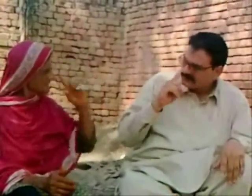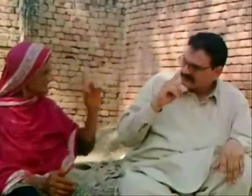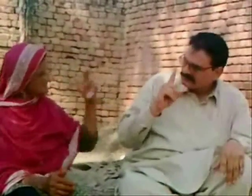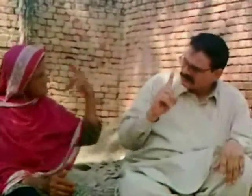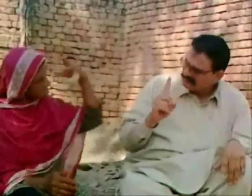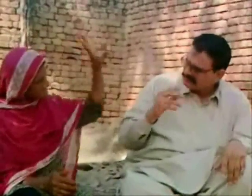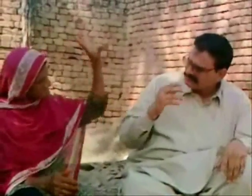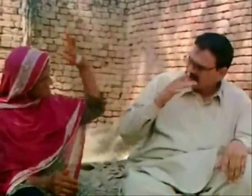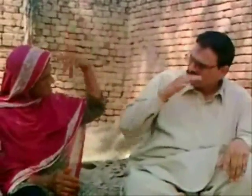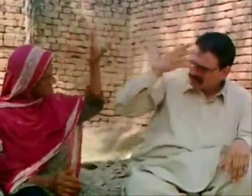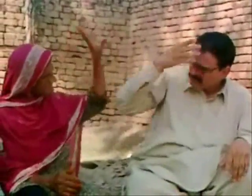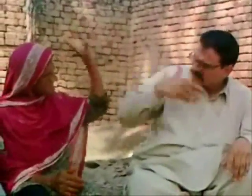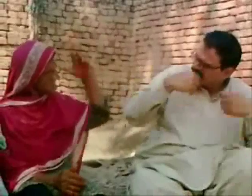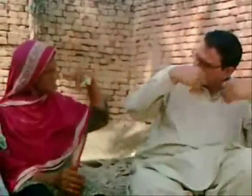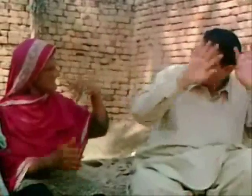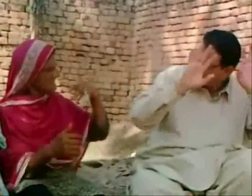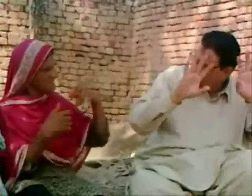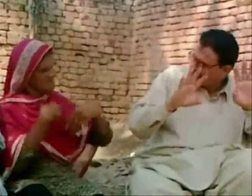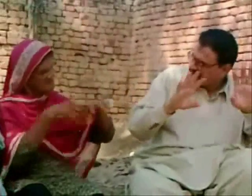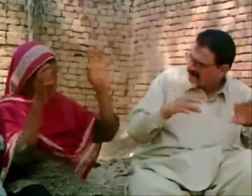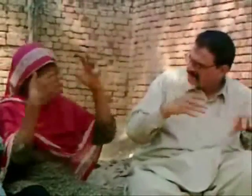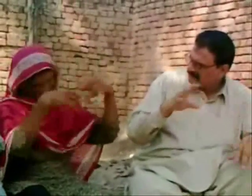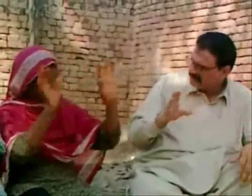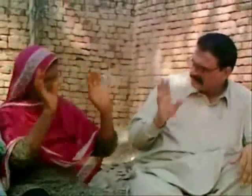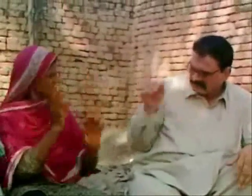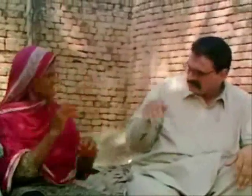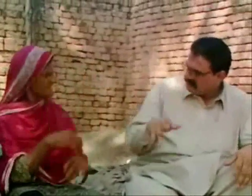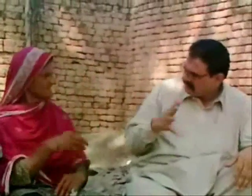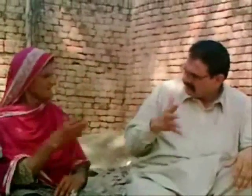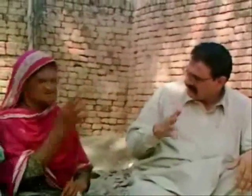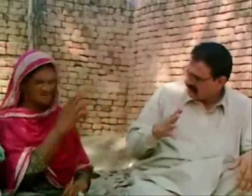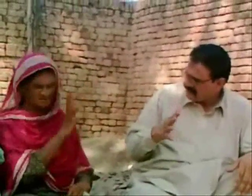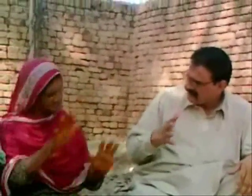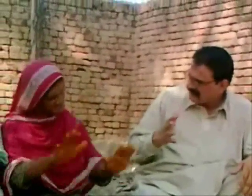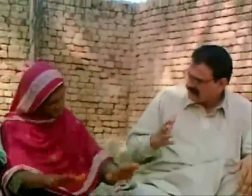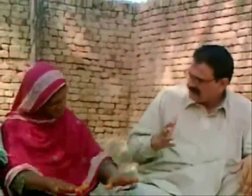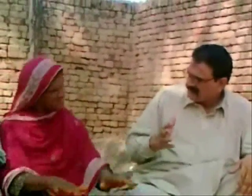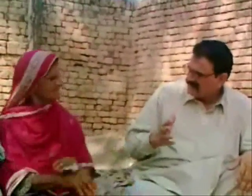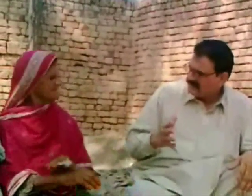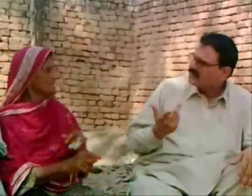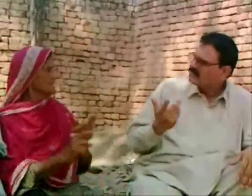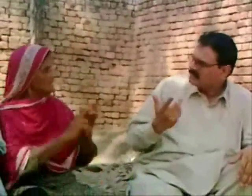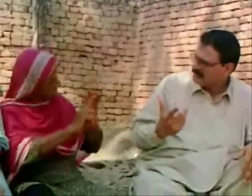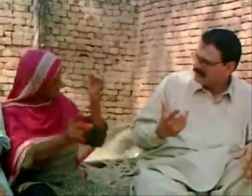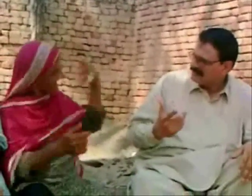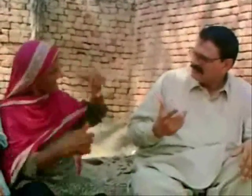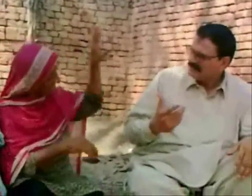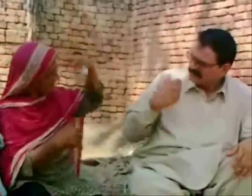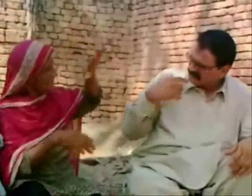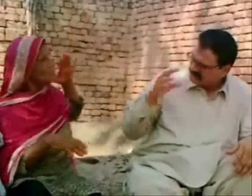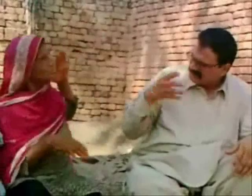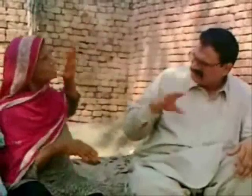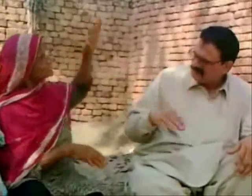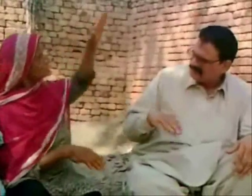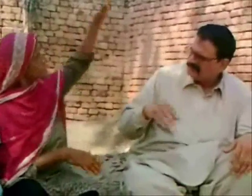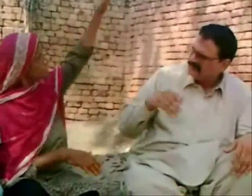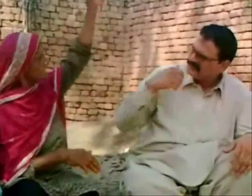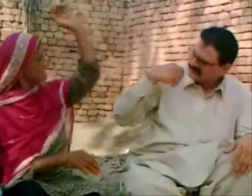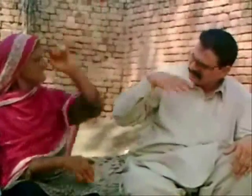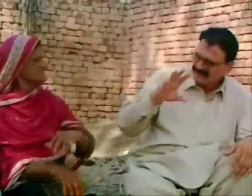हूँ। मेरे हमसाए लोग जो हैं वो मुझे खाना दे जाते हैं, कभी कोई आके मुझे दिन में खाना दे जाता है। इस तरह मेरी